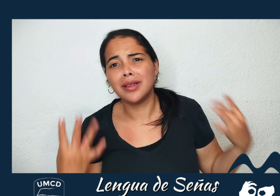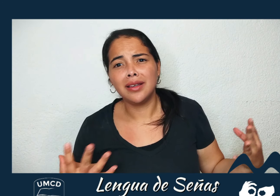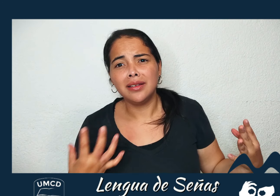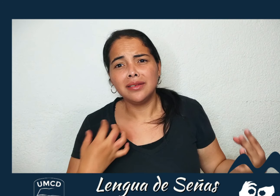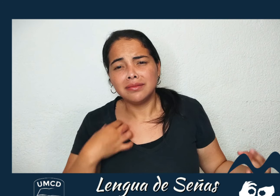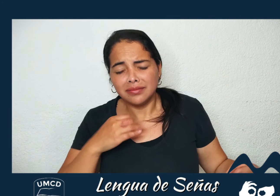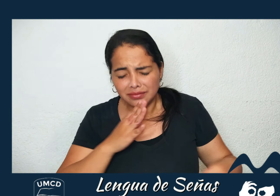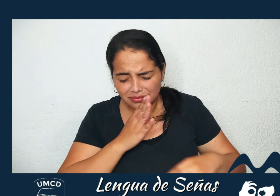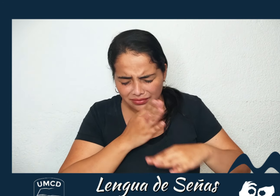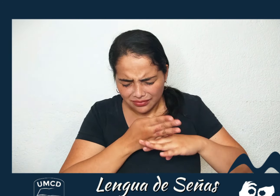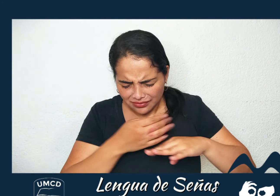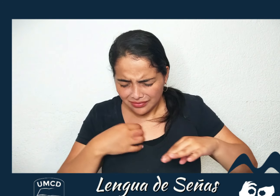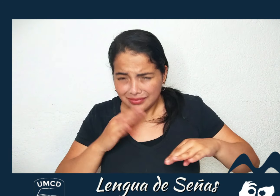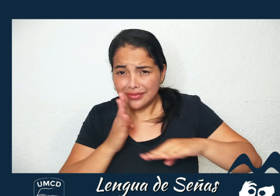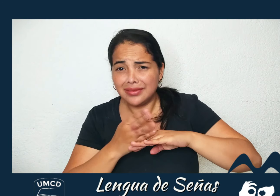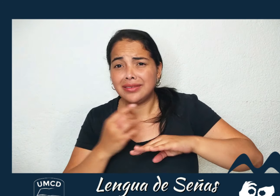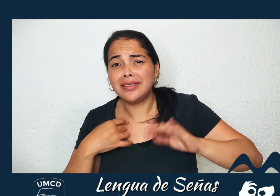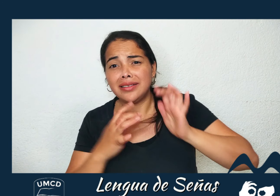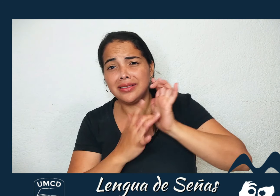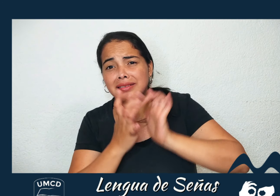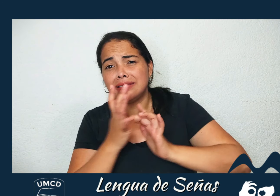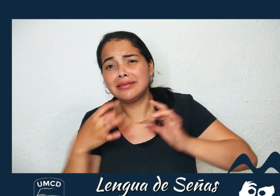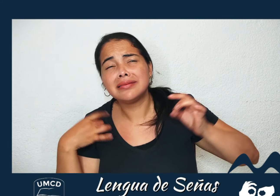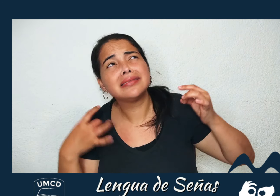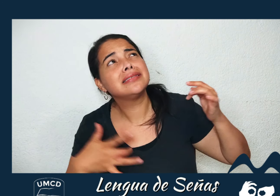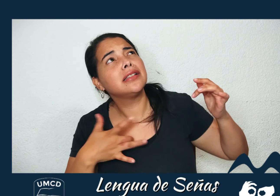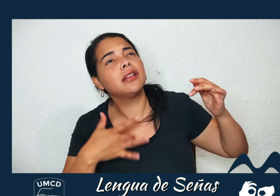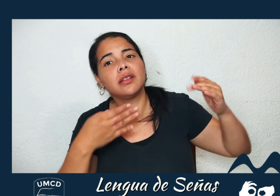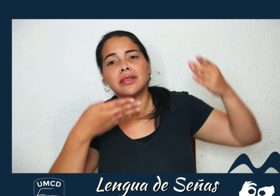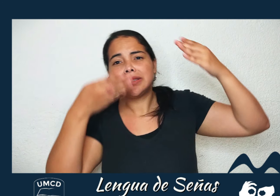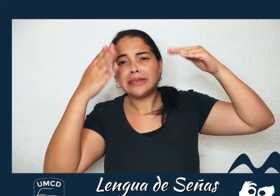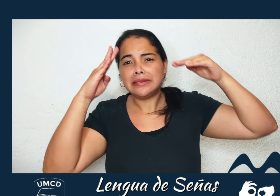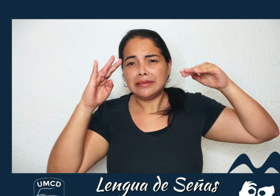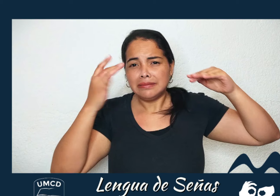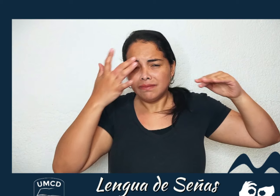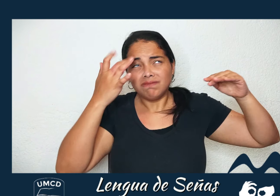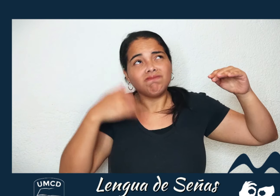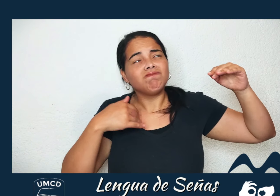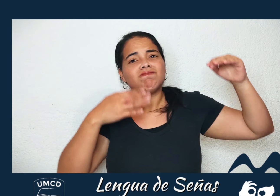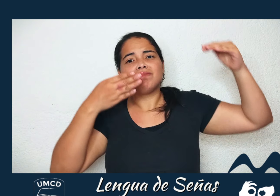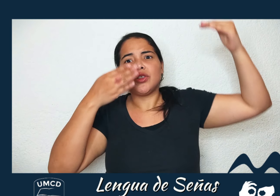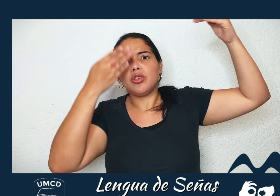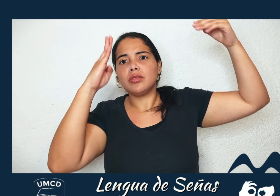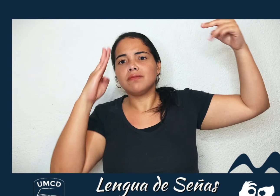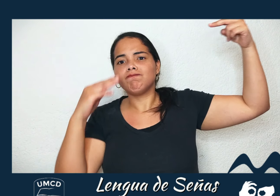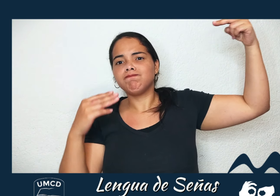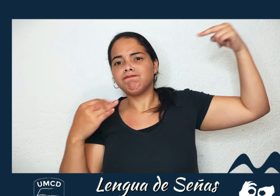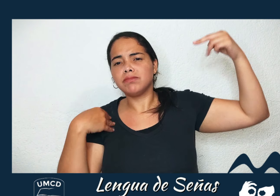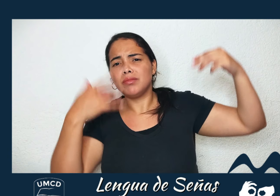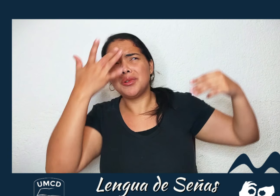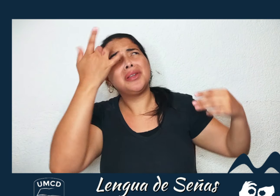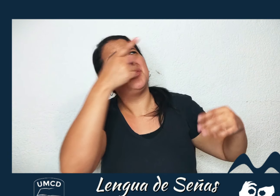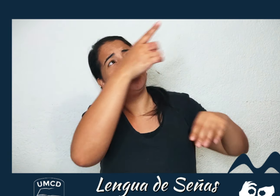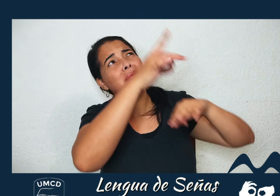así, se voltea y Jesucristo siente esa separación y le dice: ¿por qué me has desamparado?